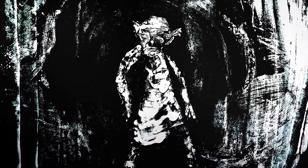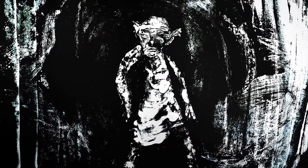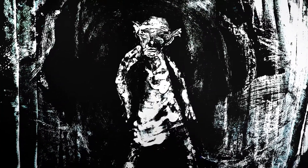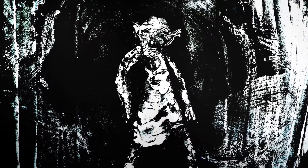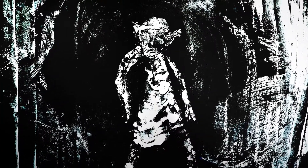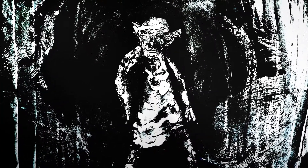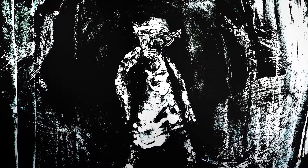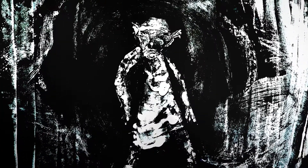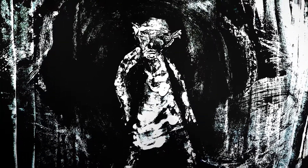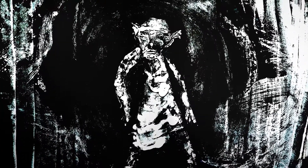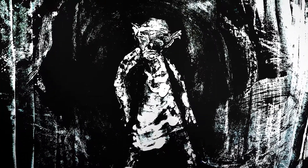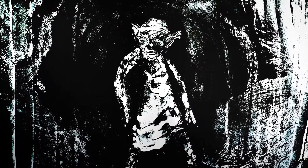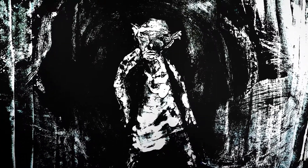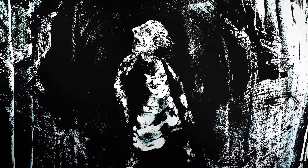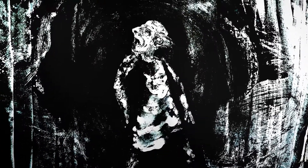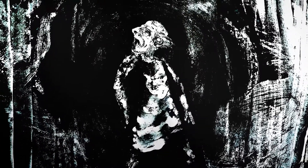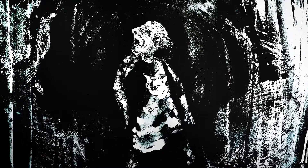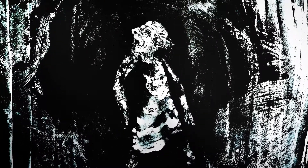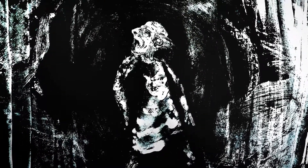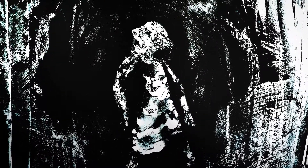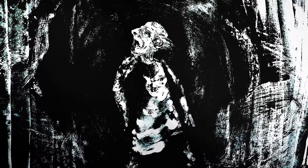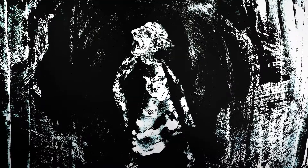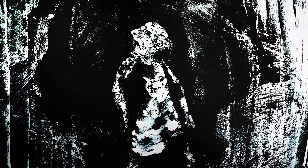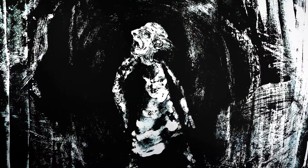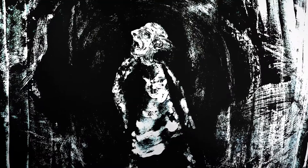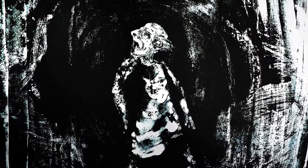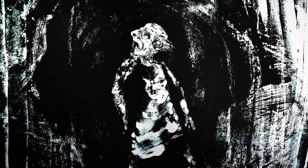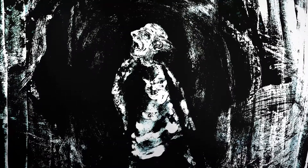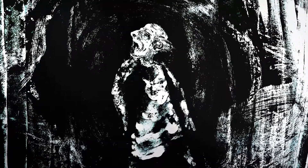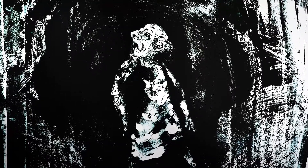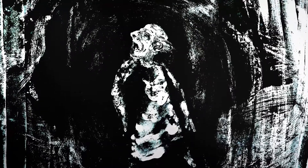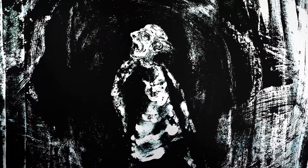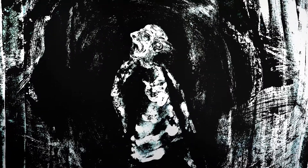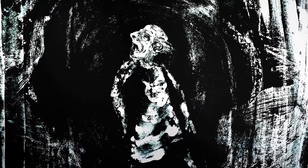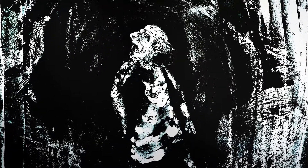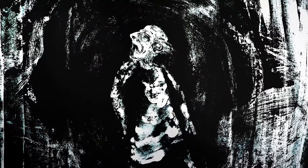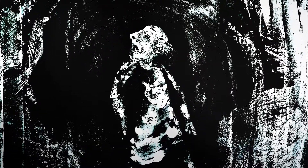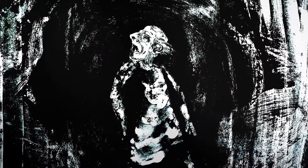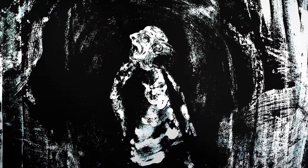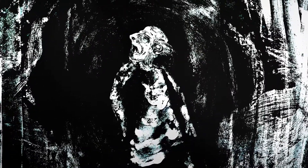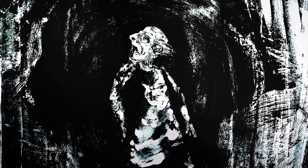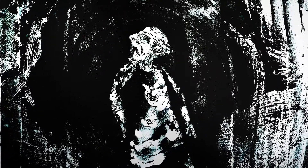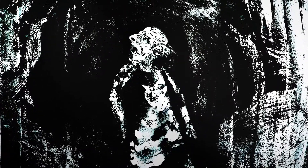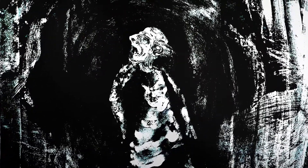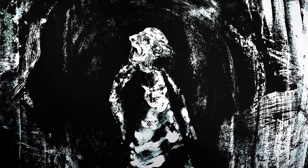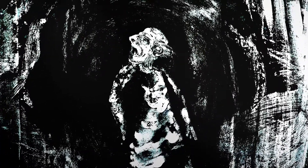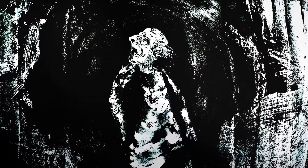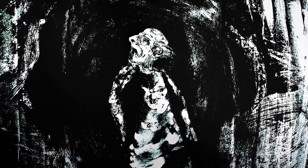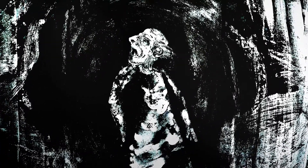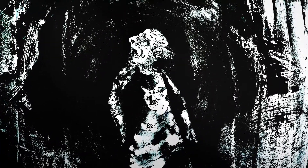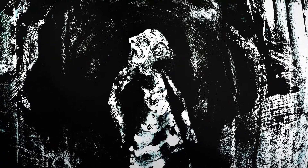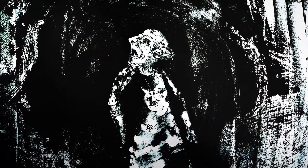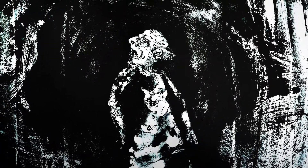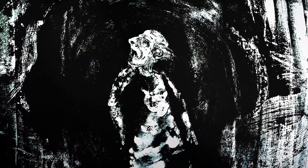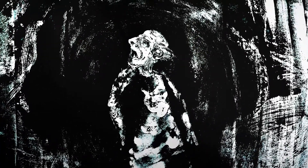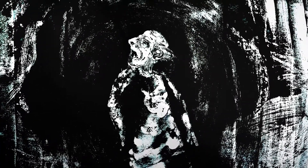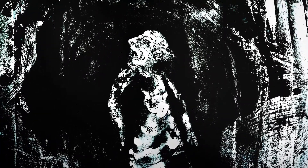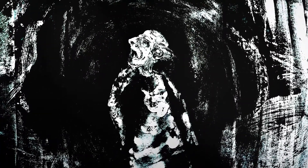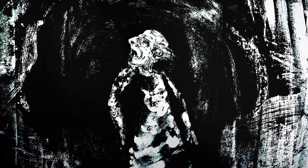grotesca figura de semblante cruel, em sua casa, vestindo uma túnica. O contraste entre os densos traços brancos